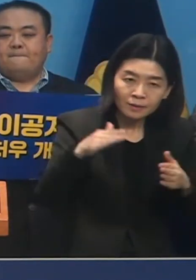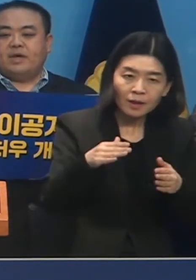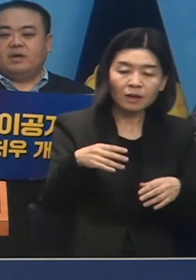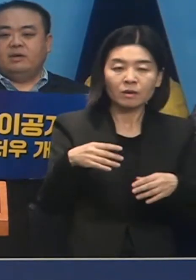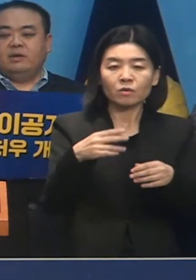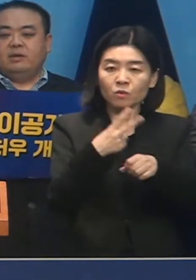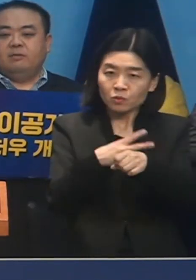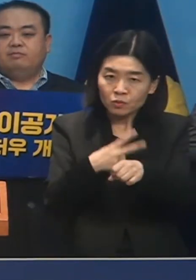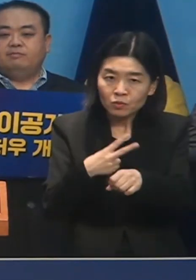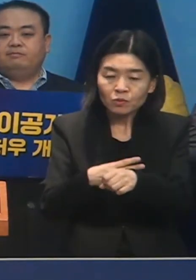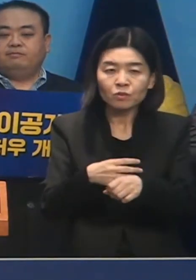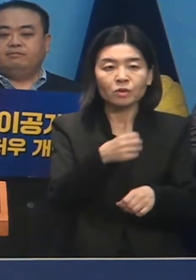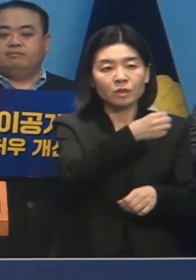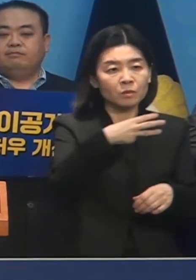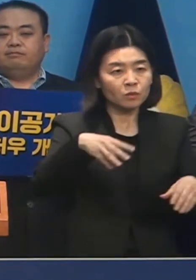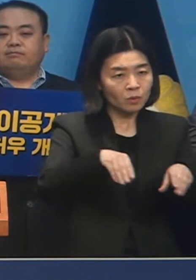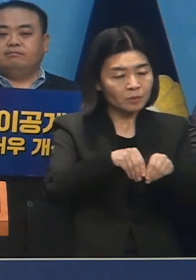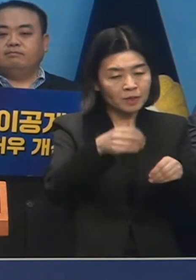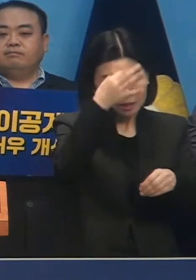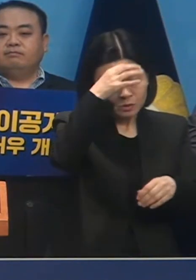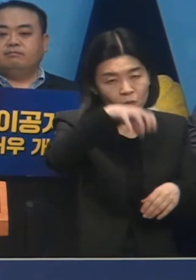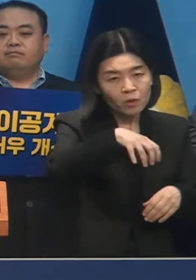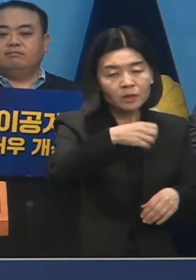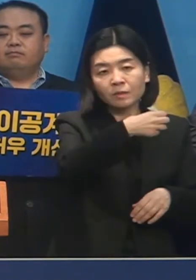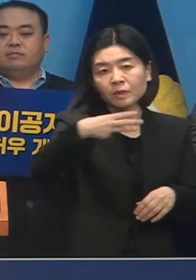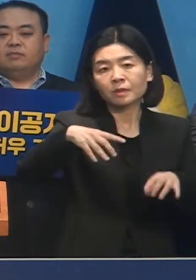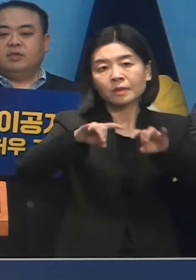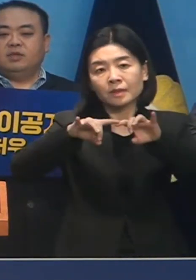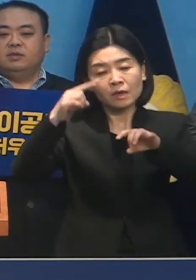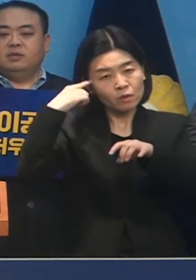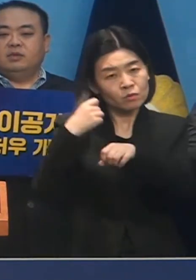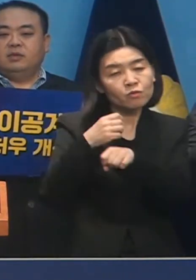한국세라믹연구원이나 삼성종합기술원, 삼성전자연구원들,